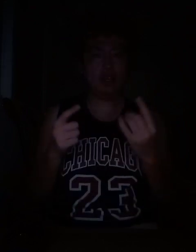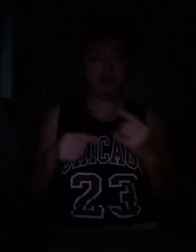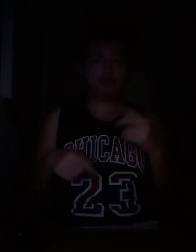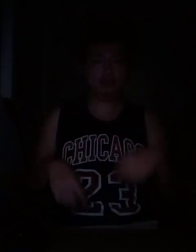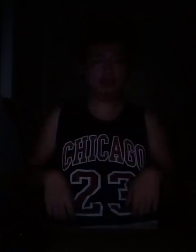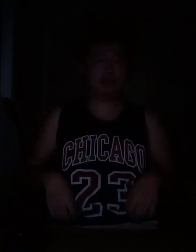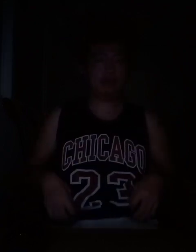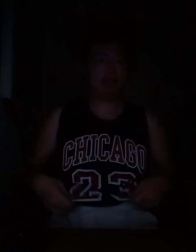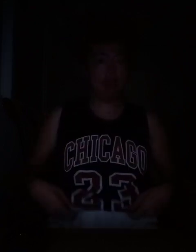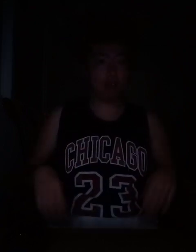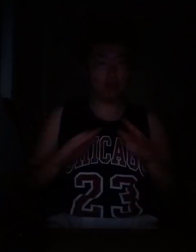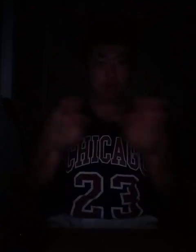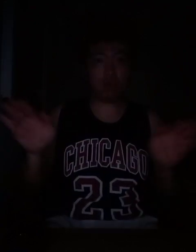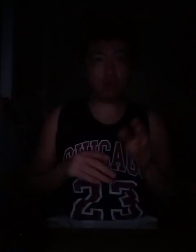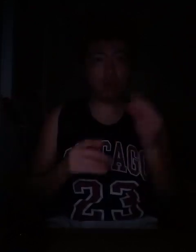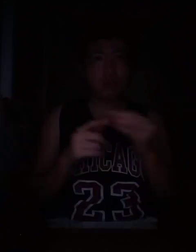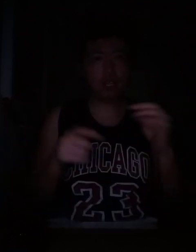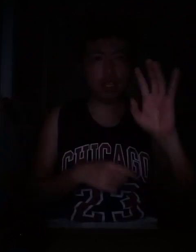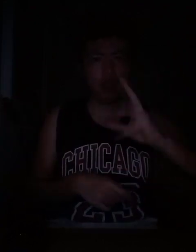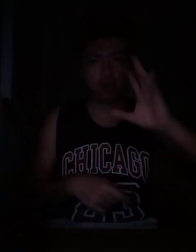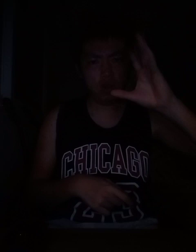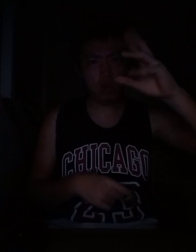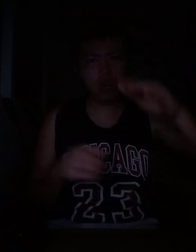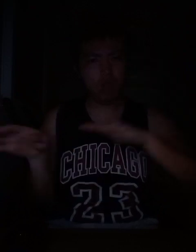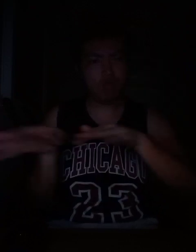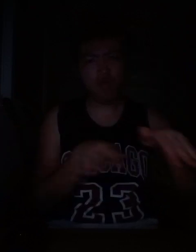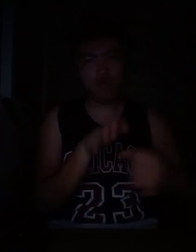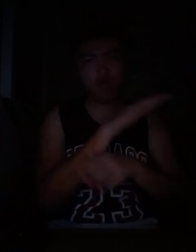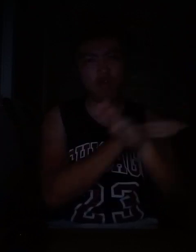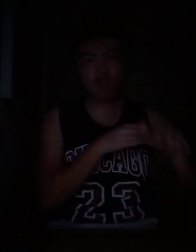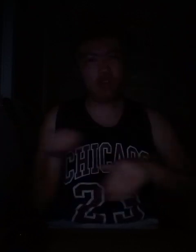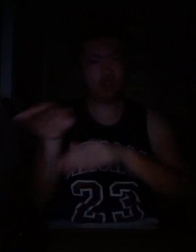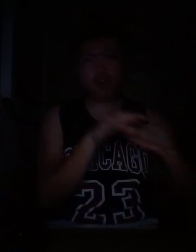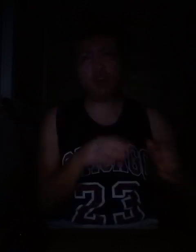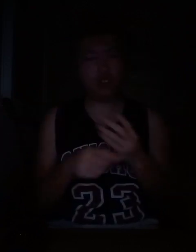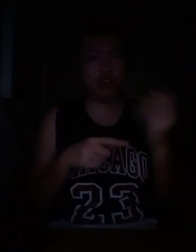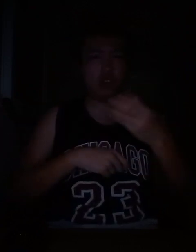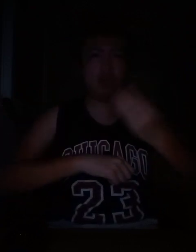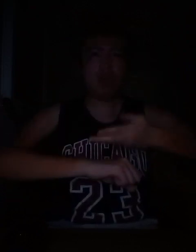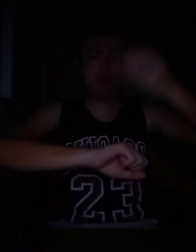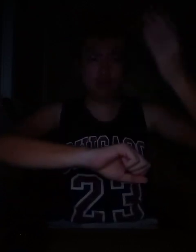지역 해수욕장들은 내일 태풍과 풍랑주의보가 발효되면 입수가 전면 금지됩니다.